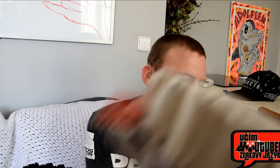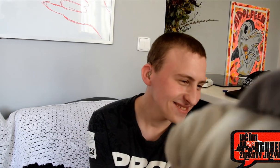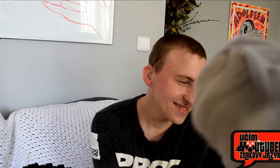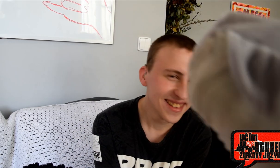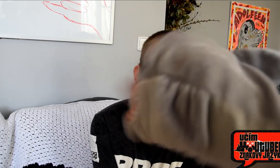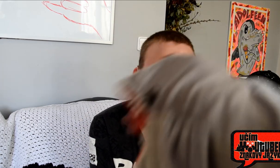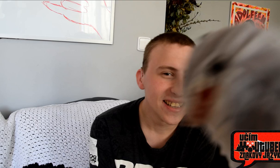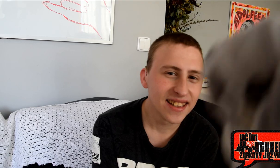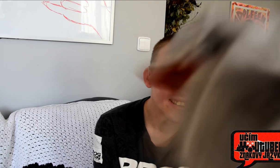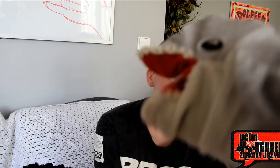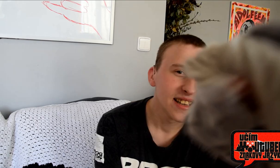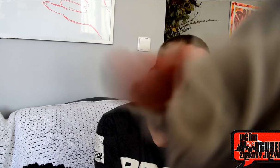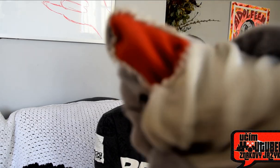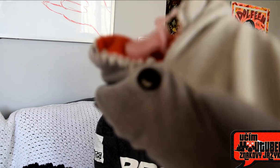ahoj! Jak se